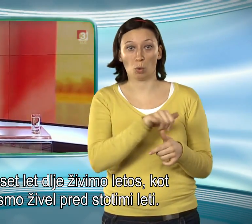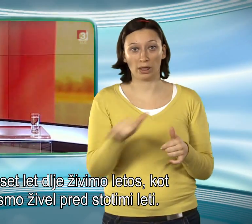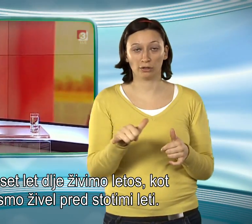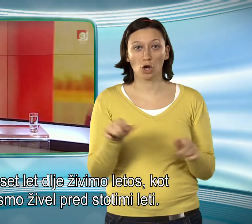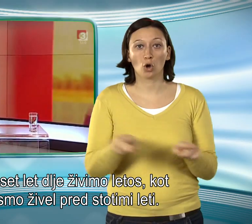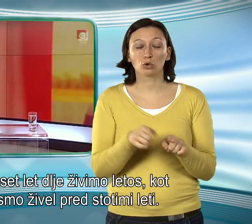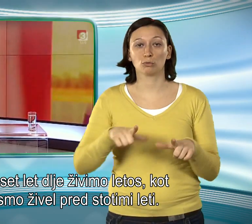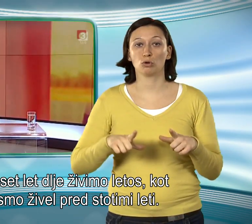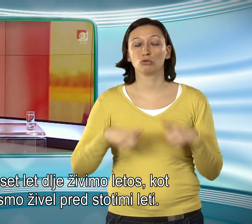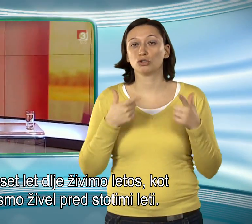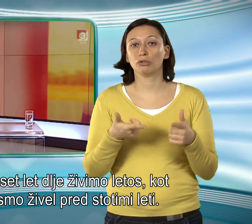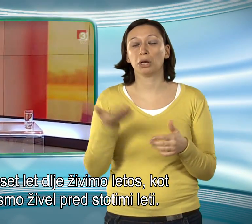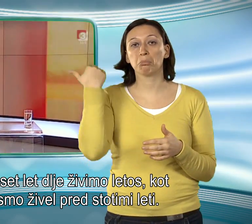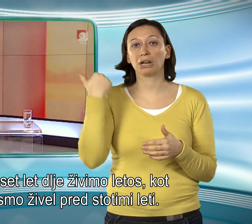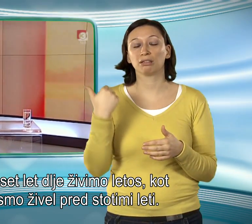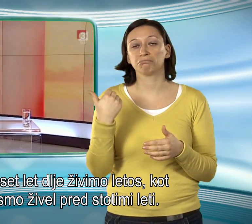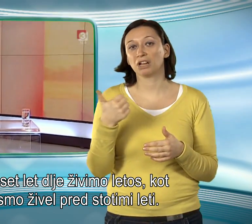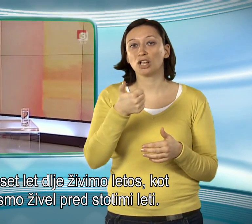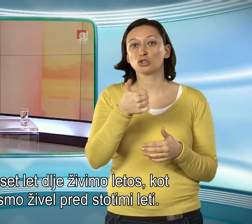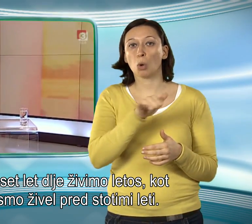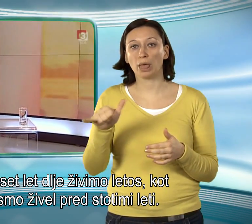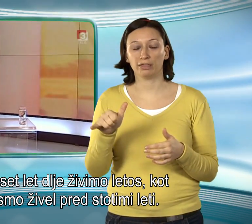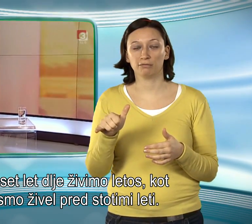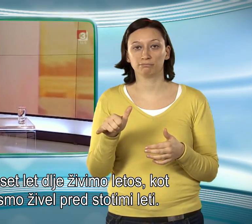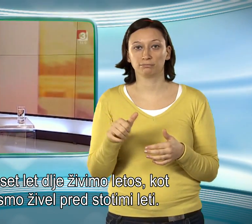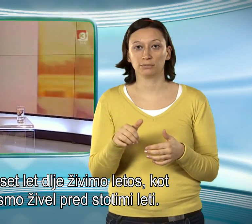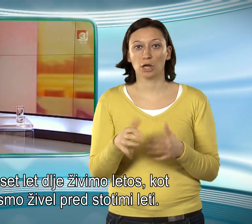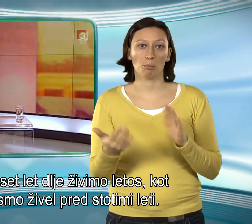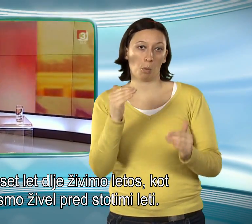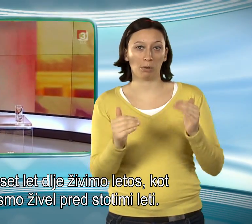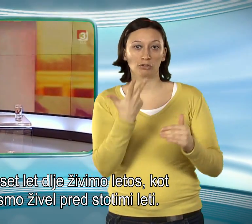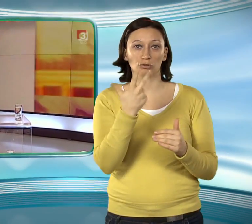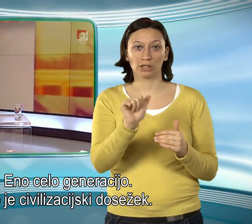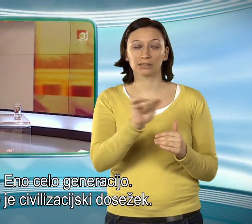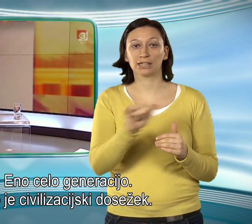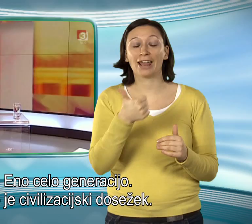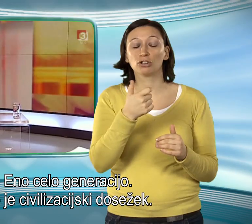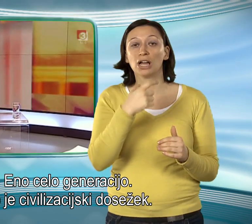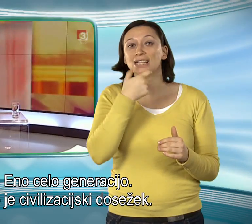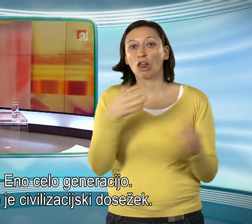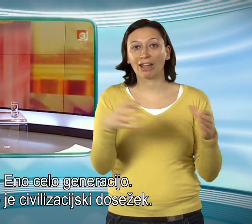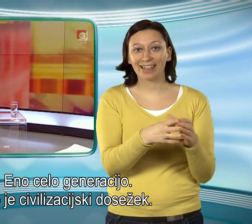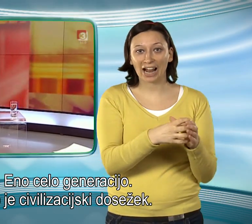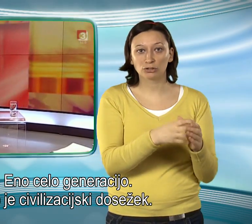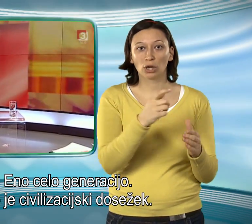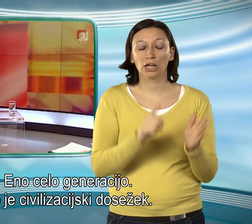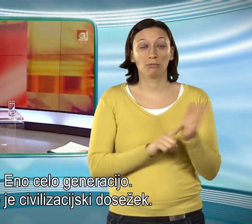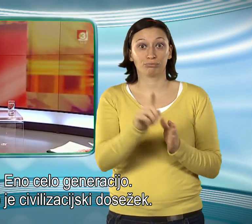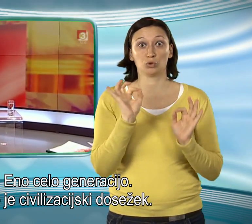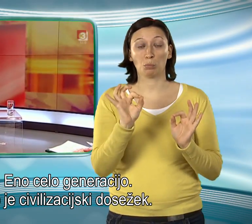letos, kot smo pa živeli pred 100 leti. V povprečju 30 let, eno celo generacijo. To je civilizacijski